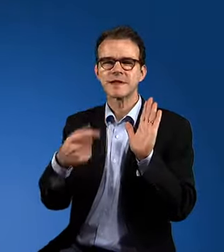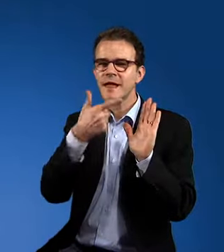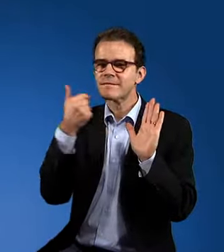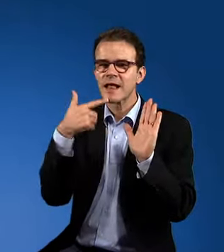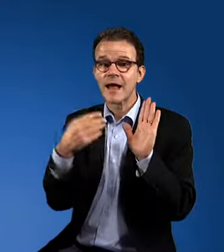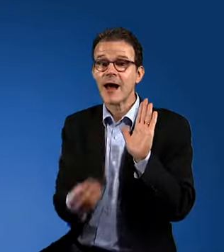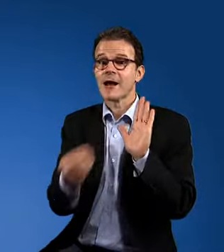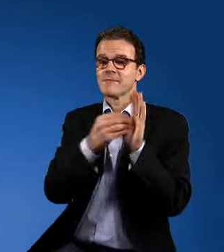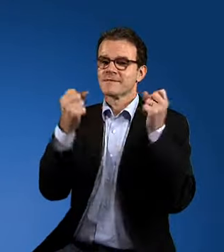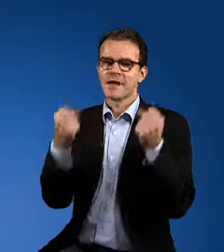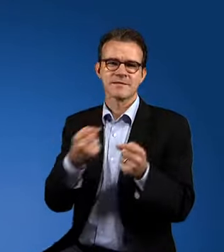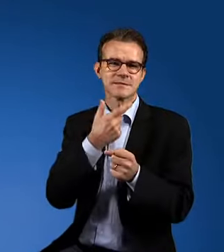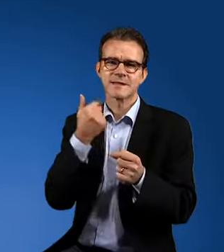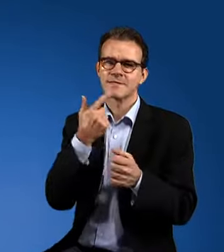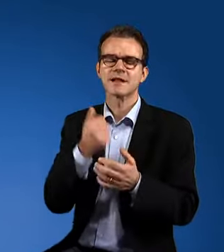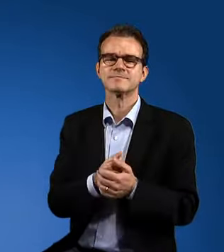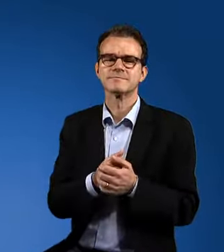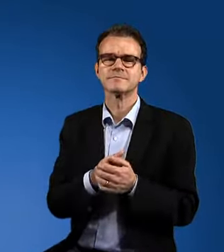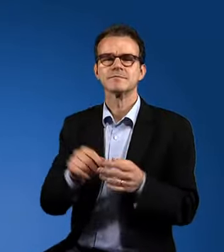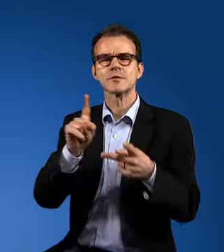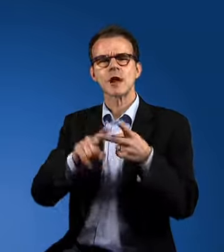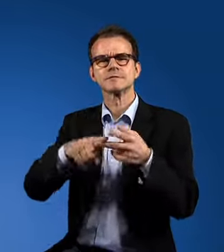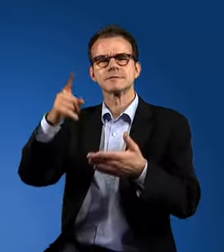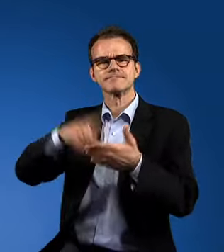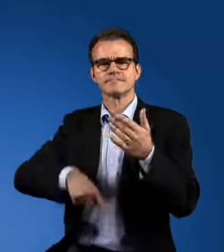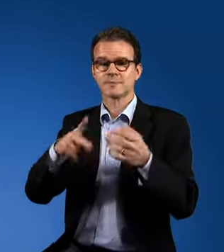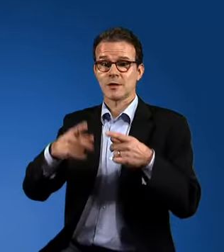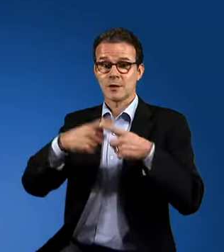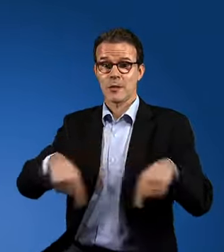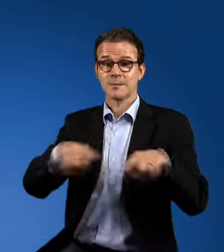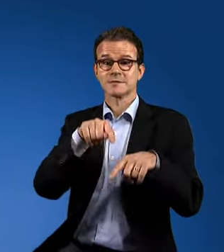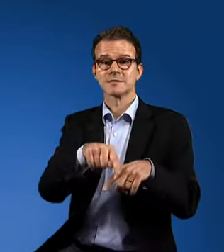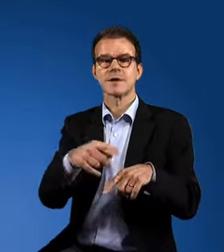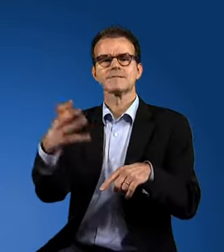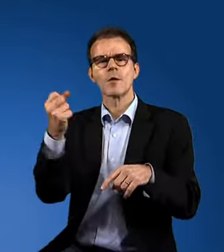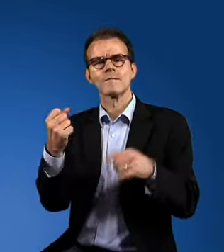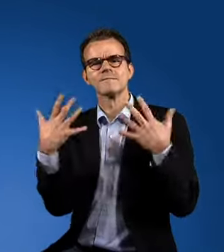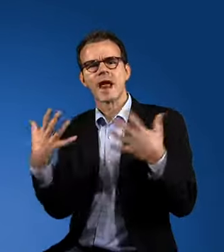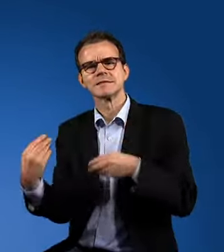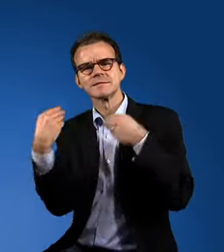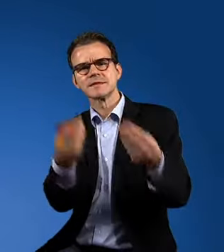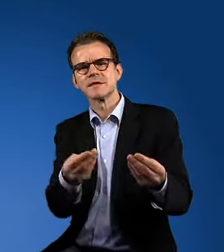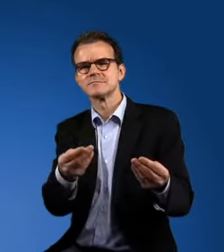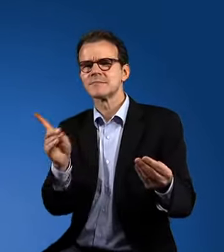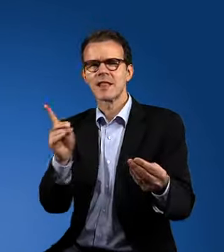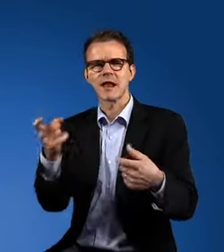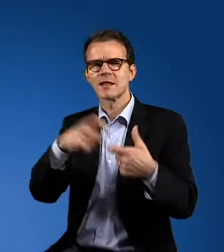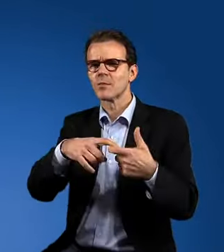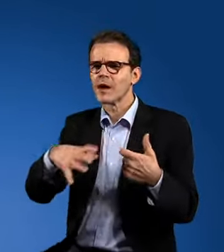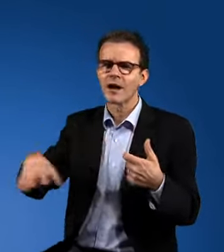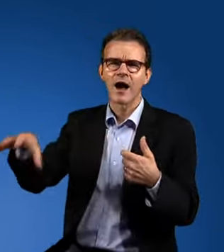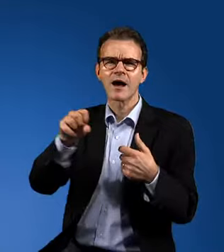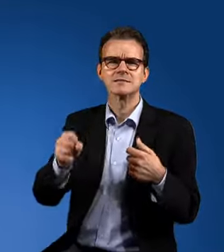tosiaan tätä Suomi ei ole vielä tehnyt. Toisena edellytyksenä, että tähän komitealle voi sitten valittaa, on